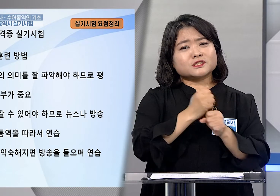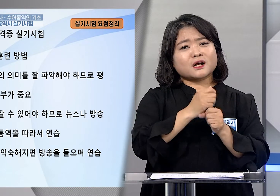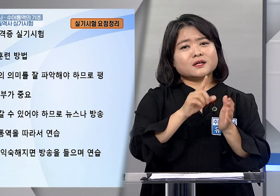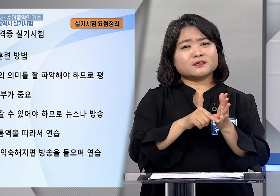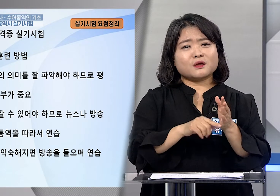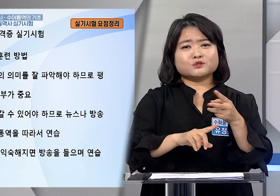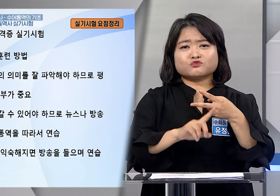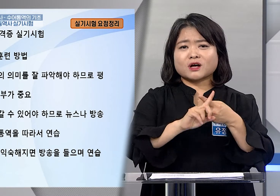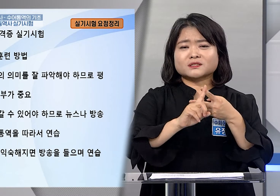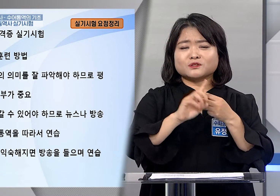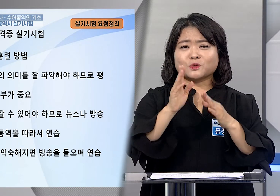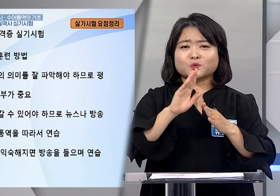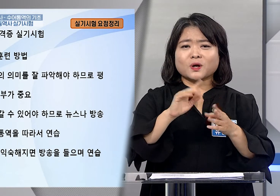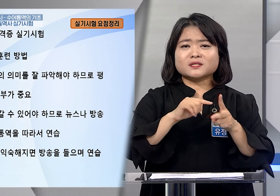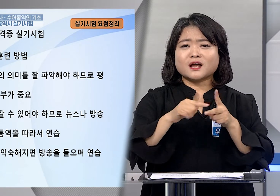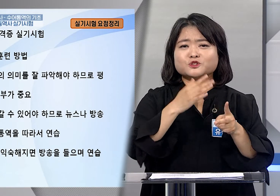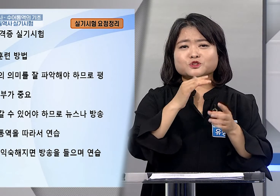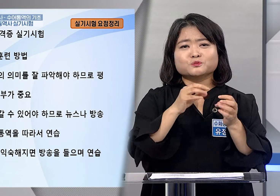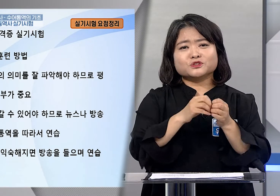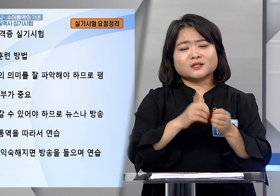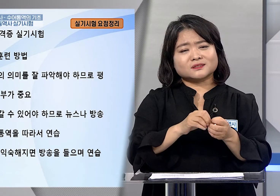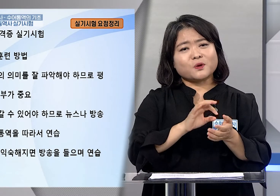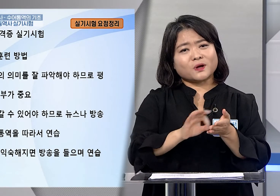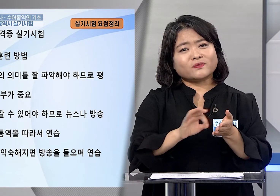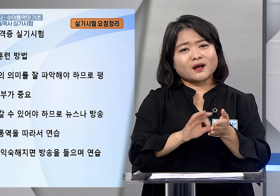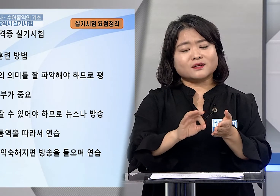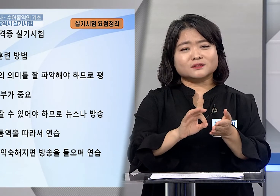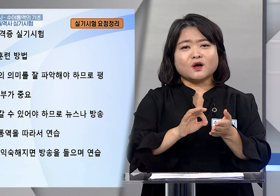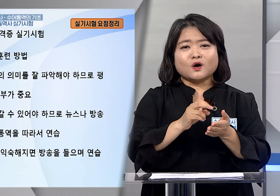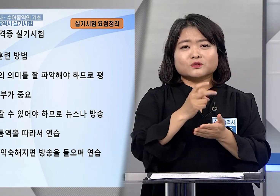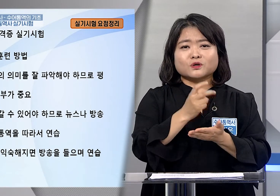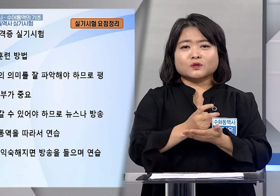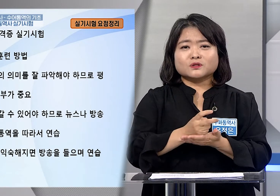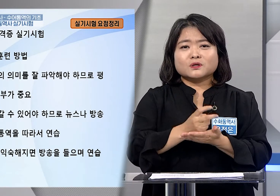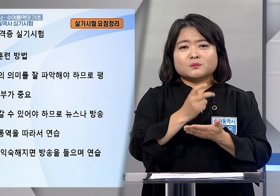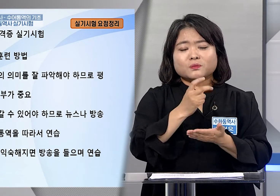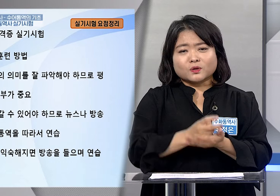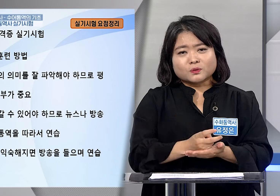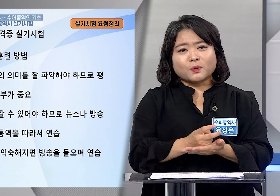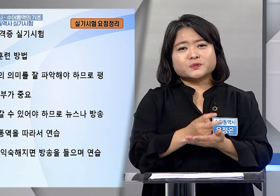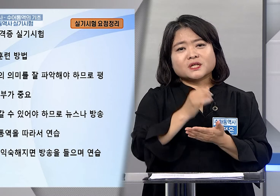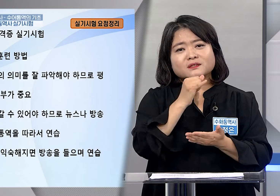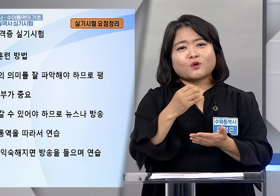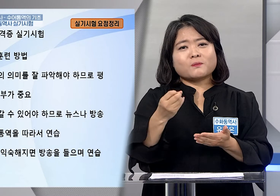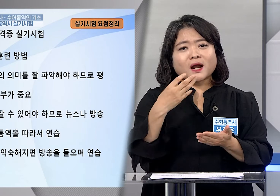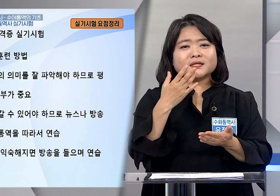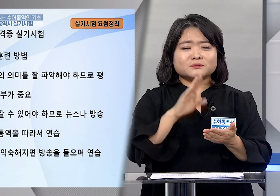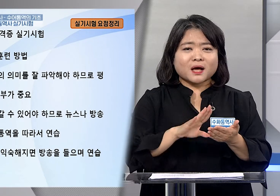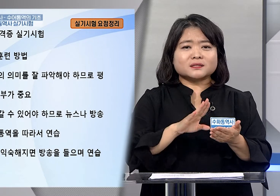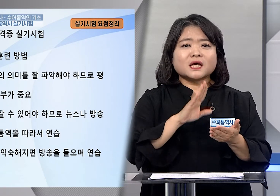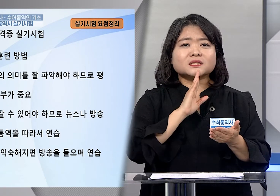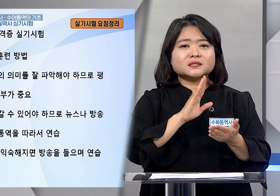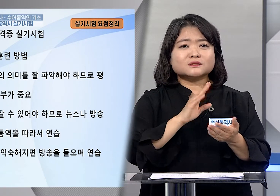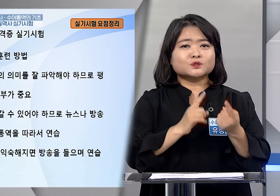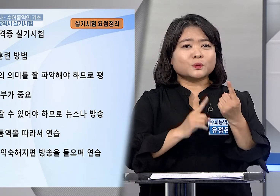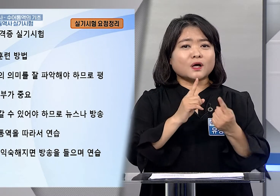제작할 때 중학생 정도가 이해할 수 있는 문장을 사용한다라는 어떤 법칙이 있다고 말하지만 사실은 그보다